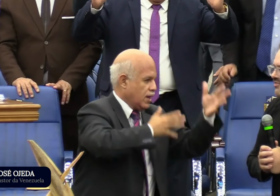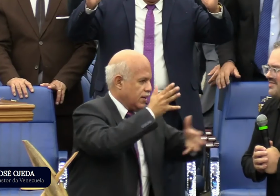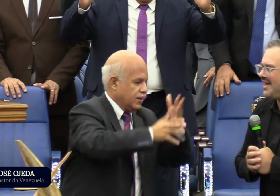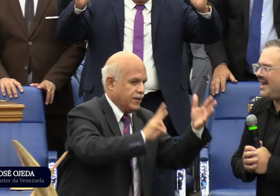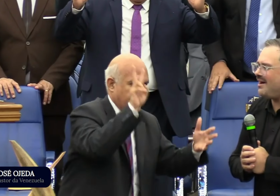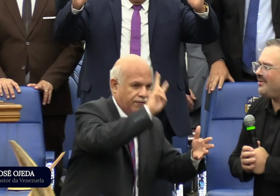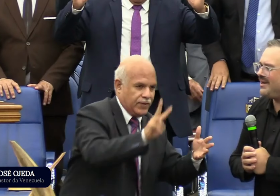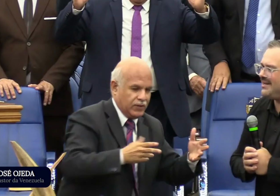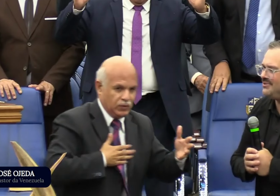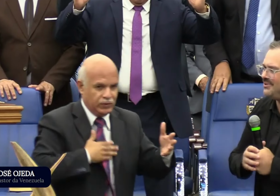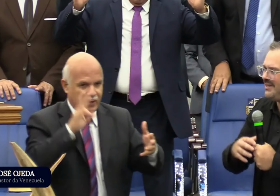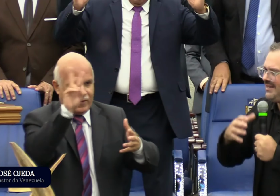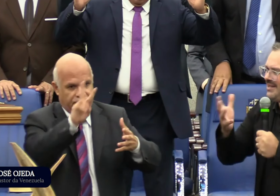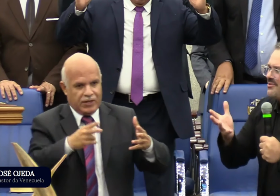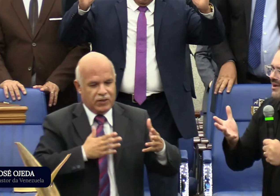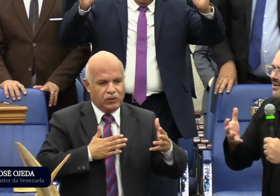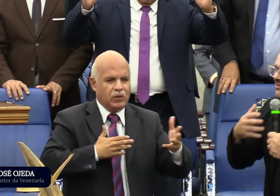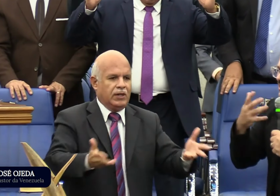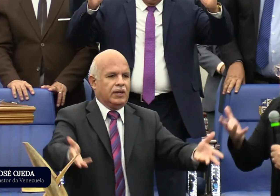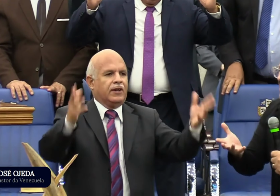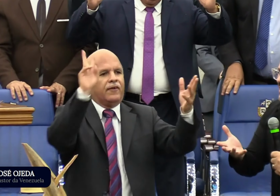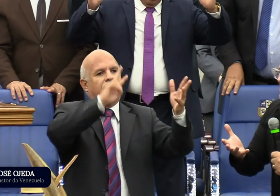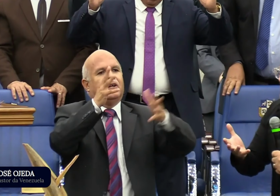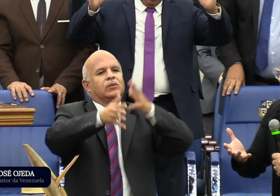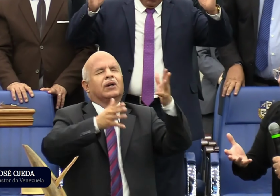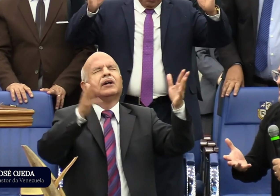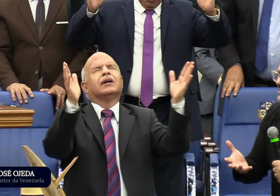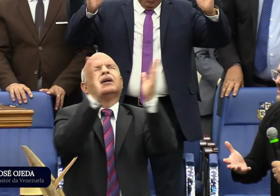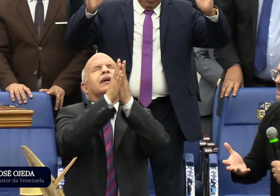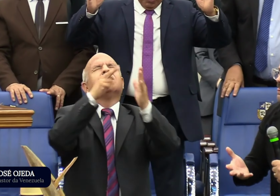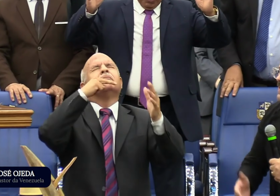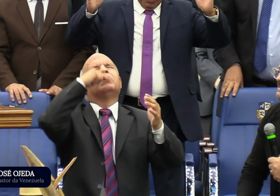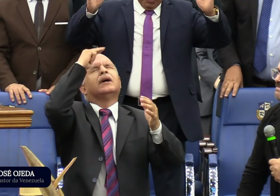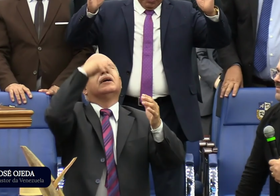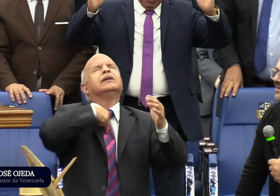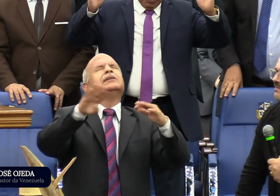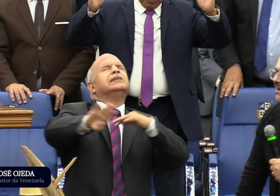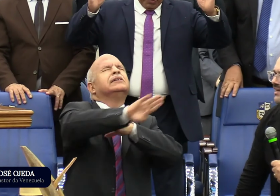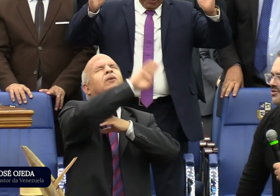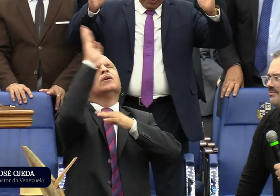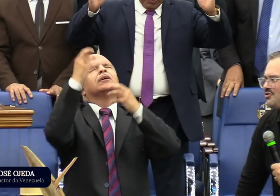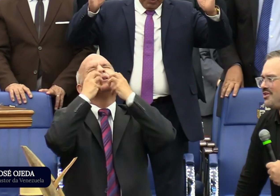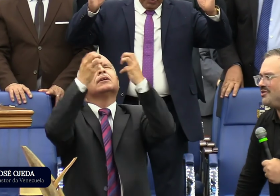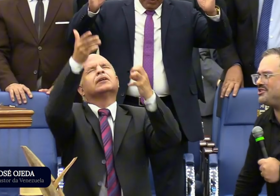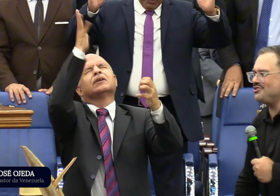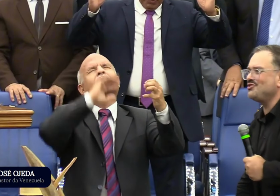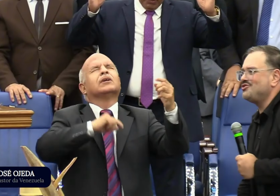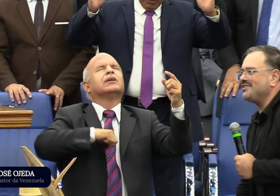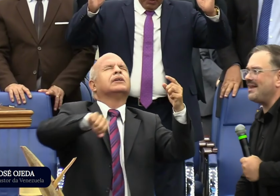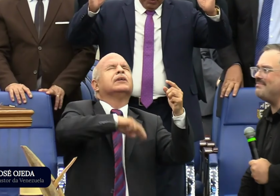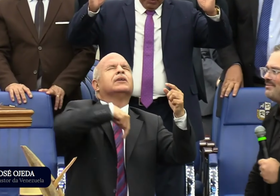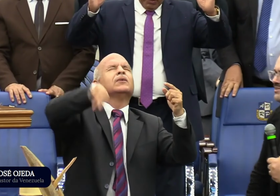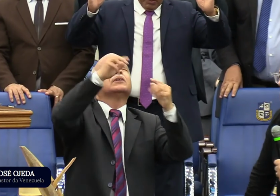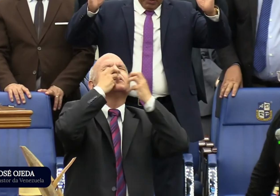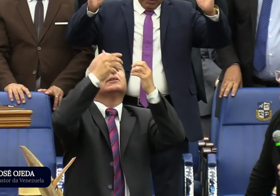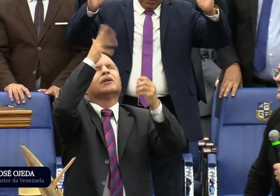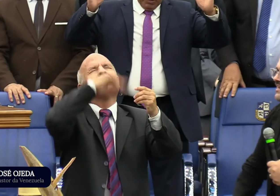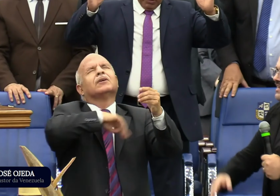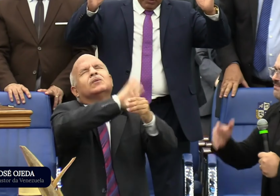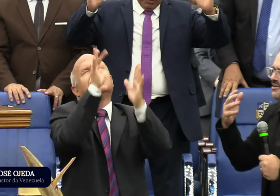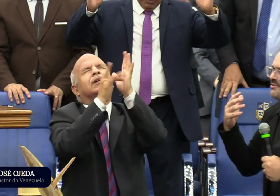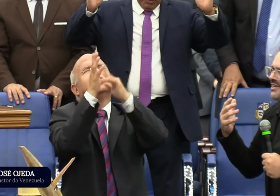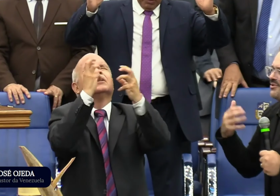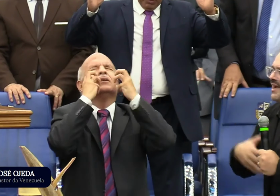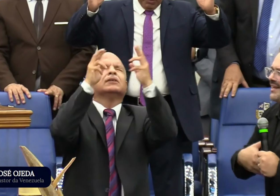Eu vou estar orando em língua venezuelana de sinais. Pai, em nome do Senhor Jesus, nós clamamos a Ti